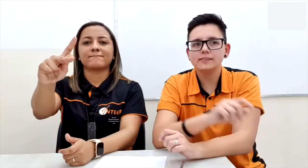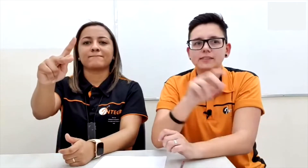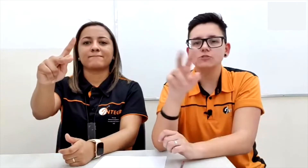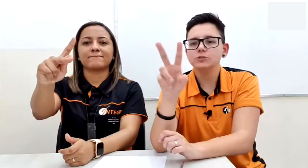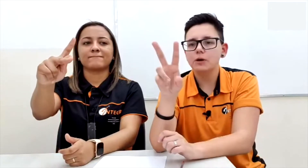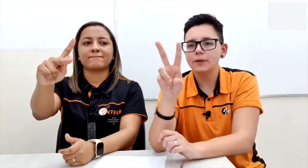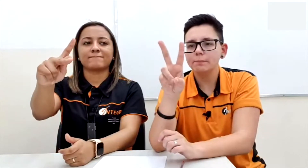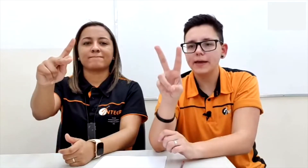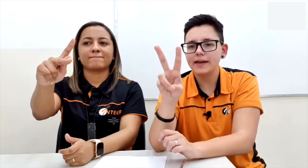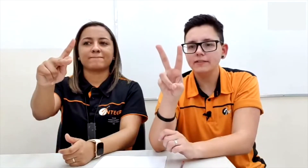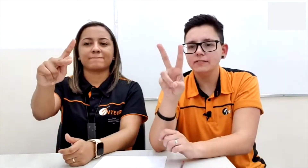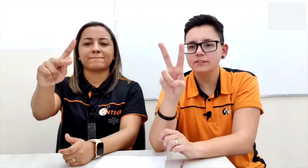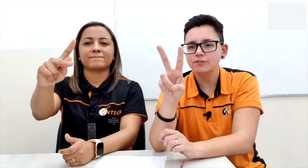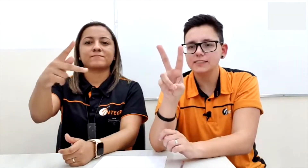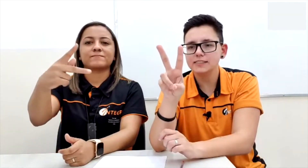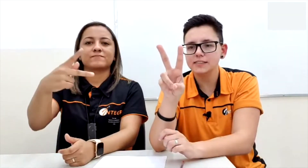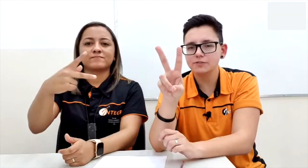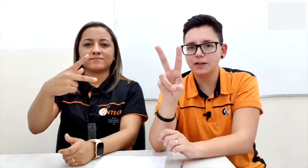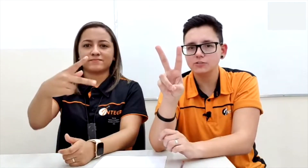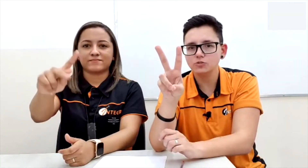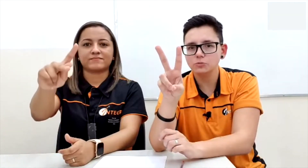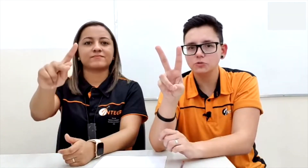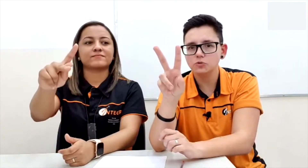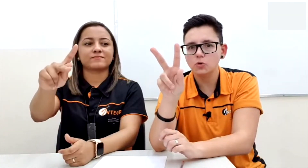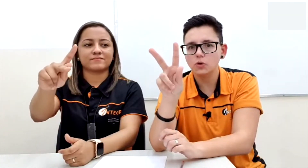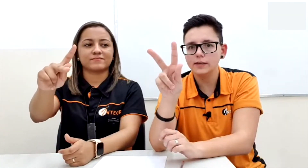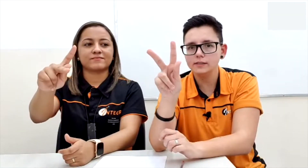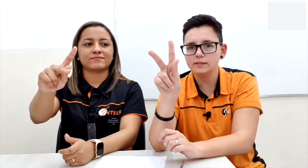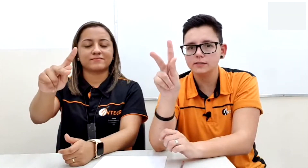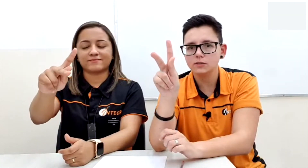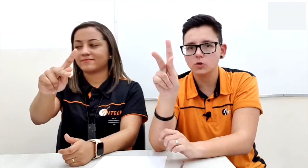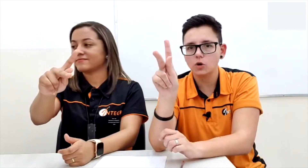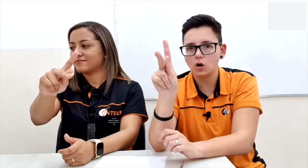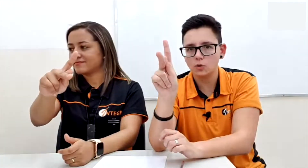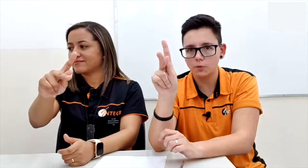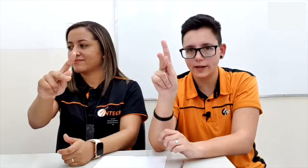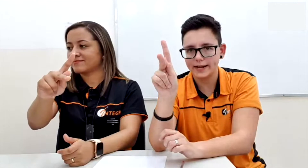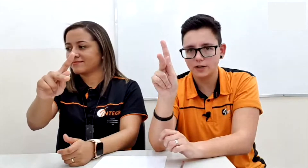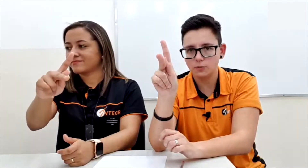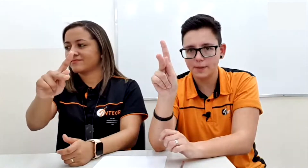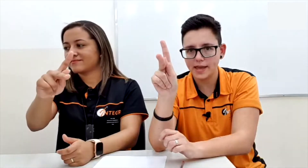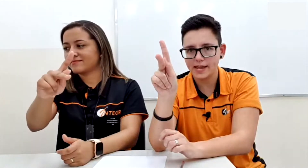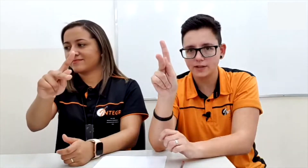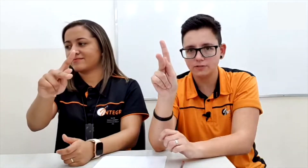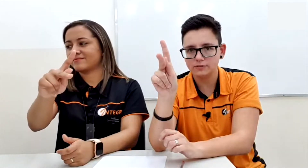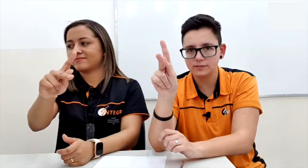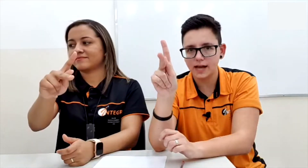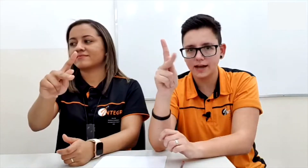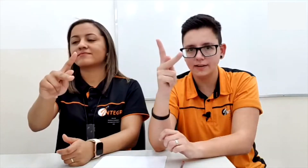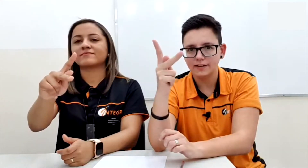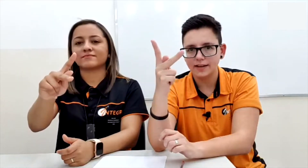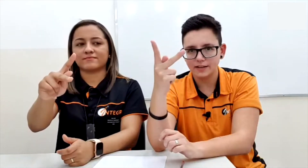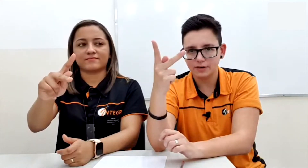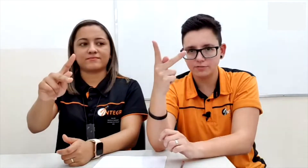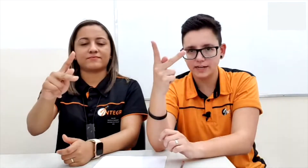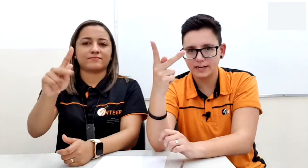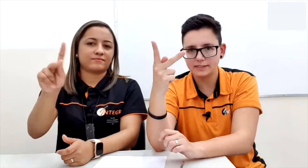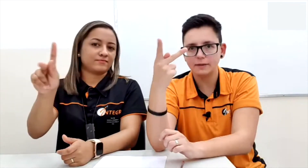Configuração de mão em T, faz assim, faz o número 2, coloca o polegar no meio, tá? Ele vai virar a letra